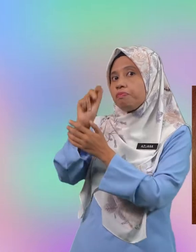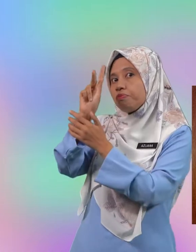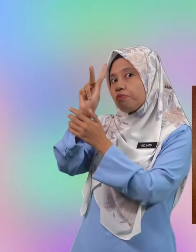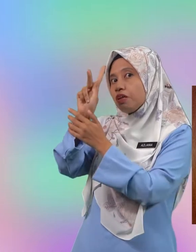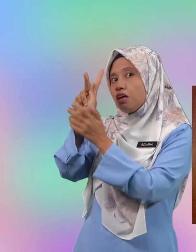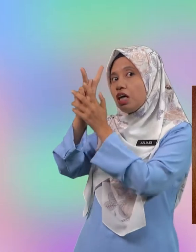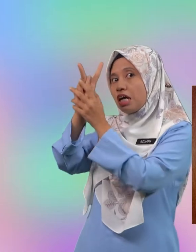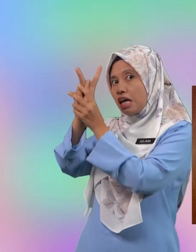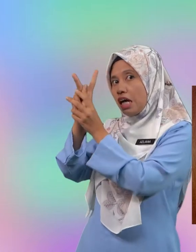k